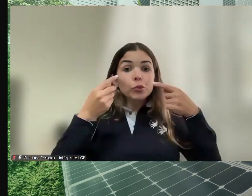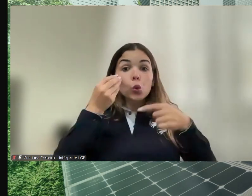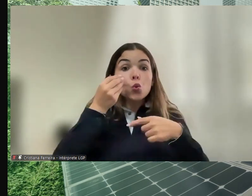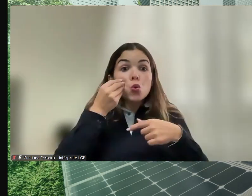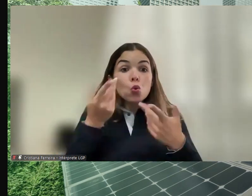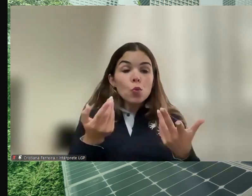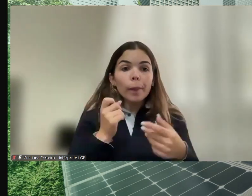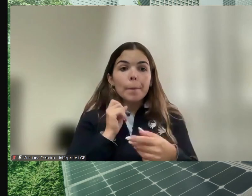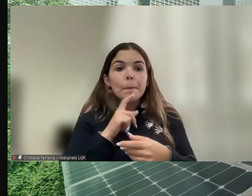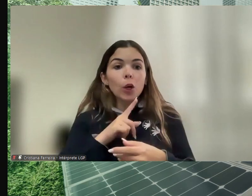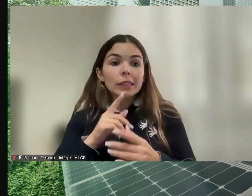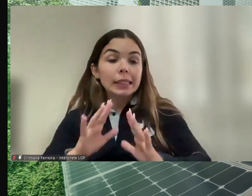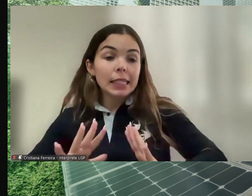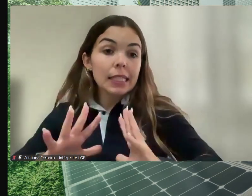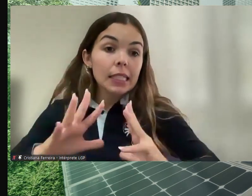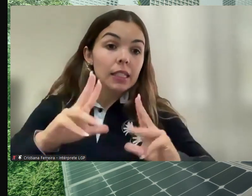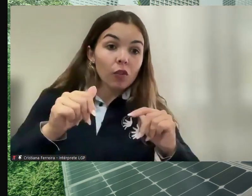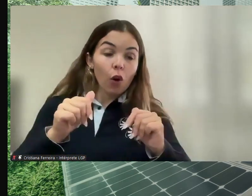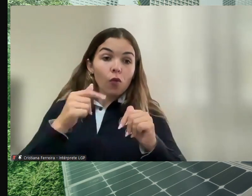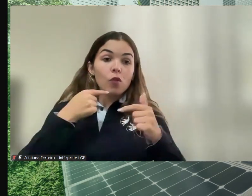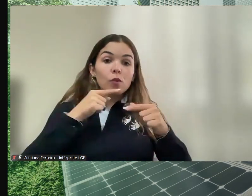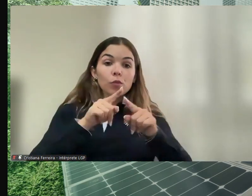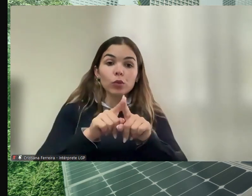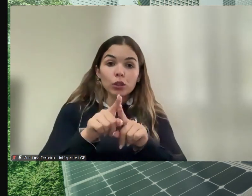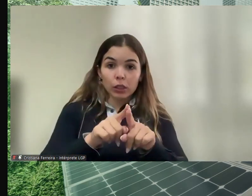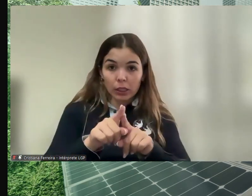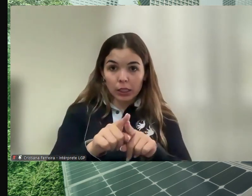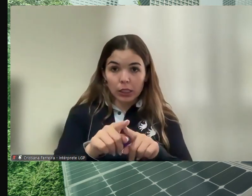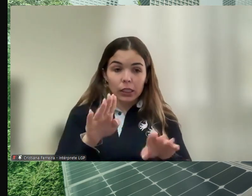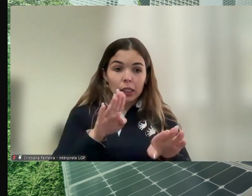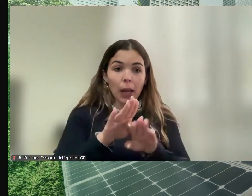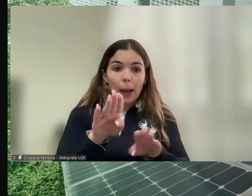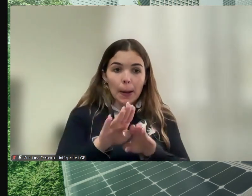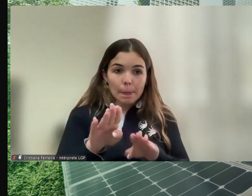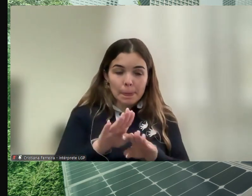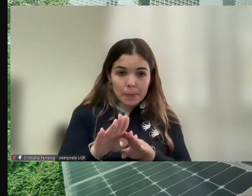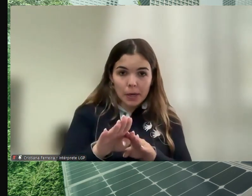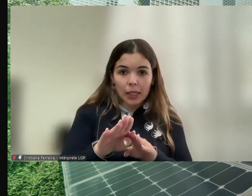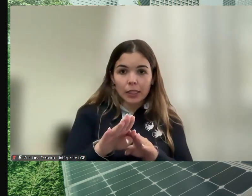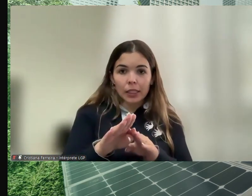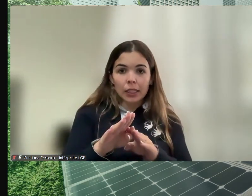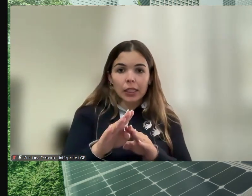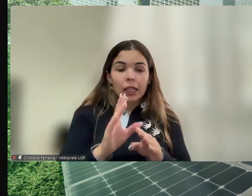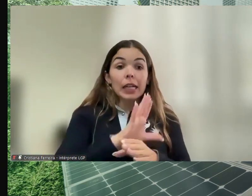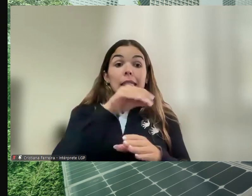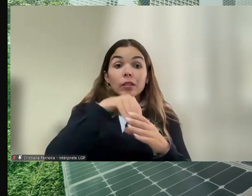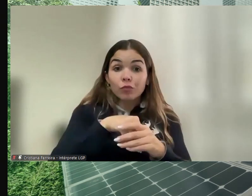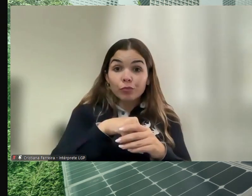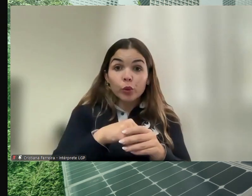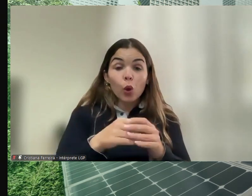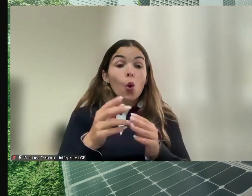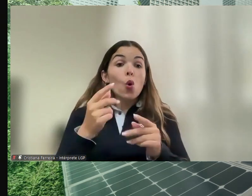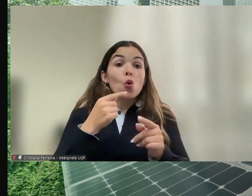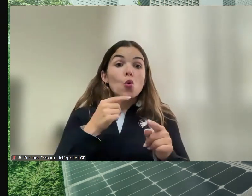que se podem desenvolver políticas e práticas integradas que sejam baseadas no uso da ciência e